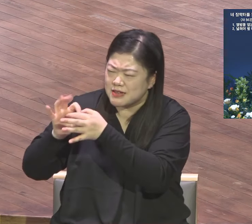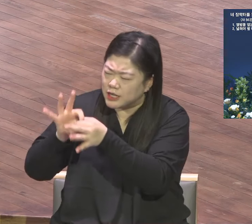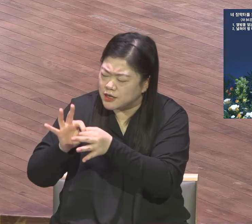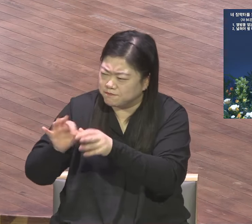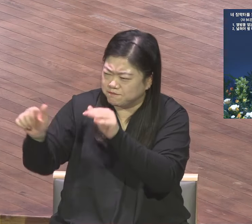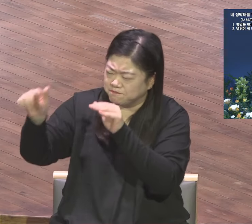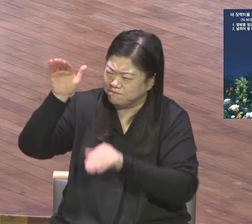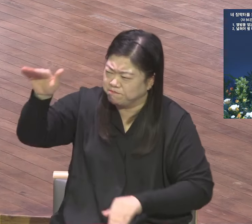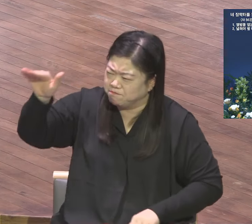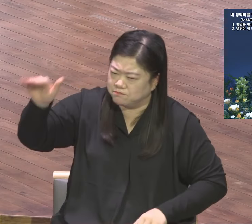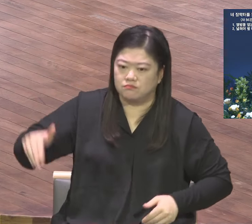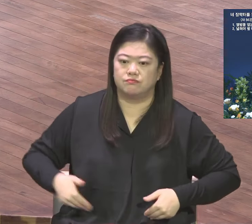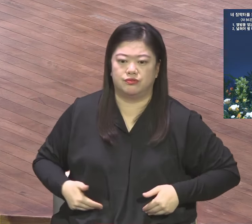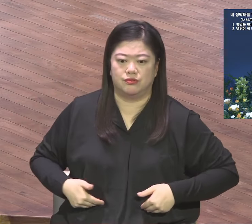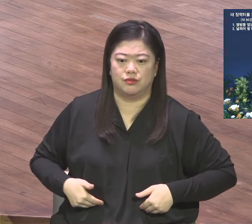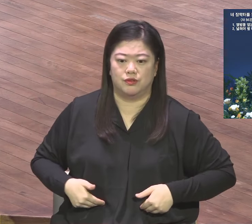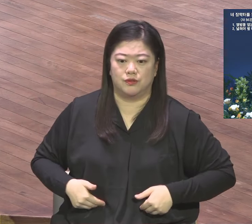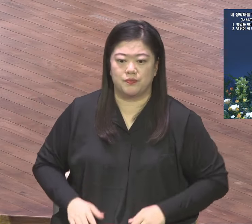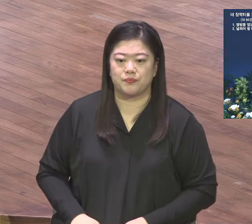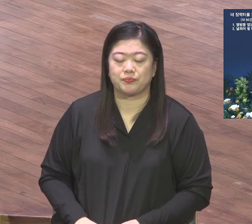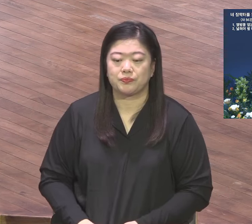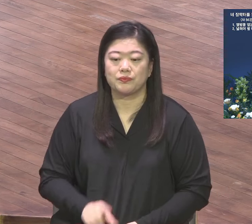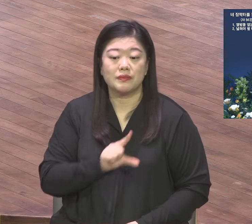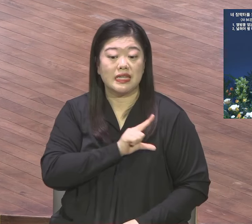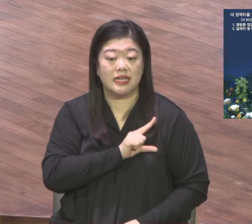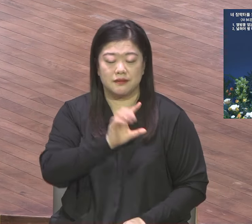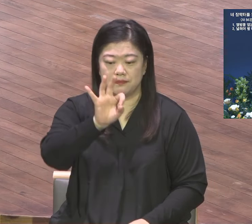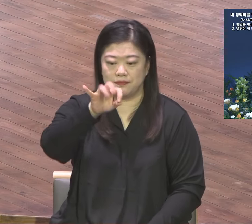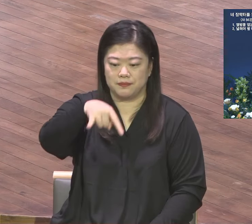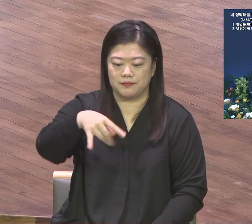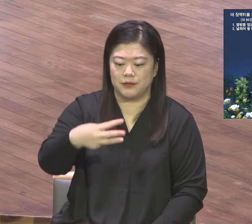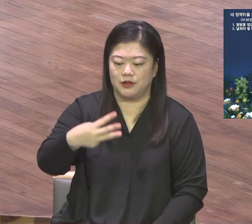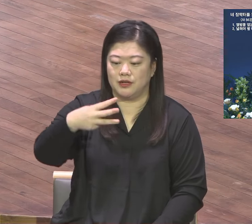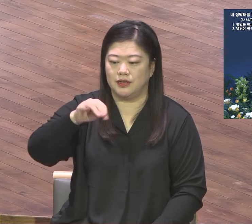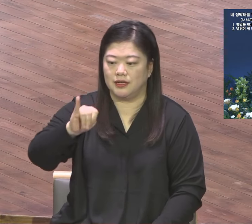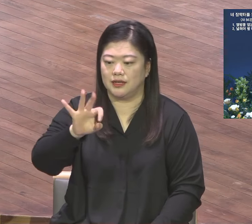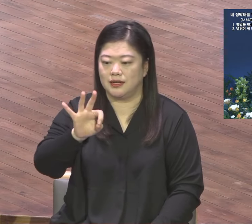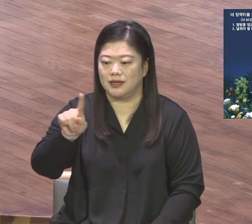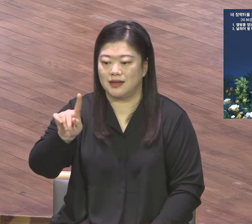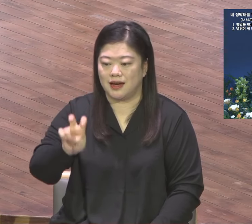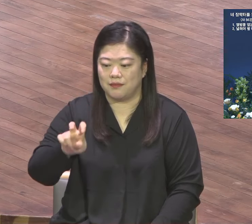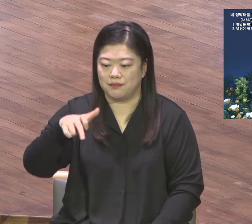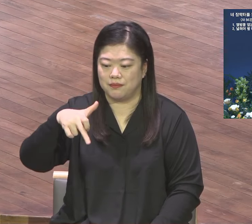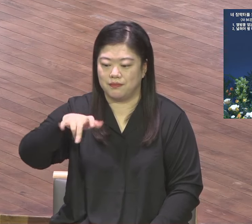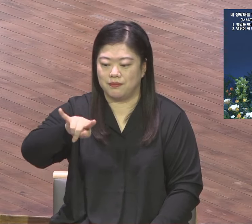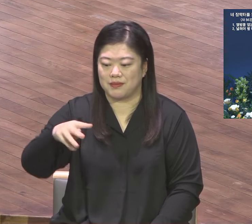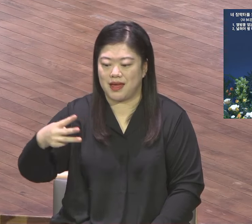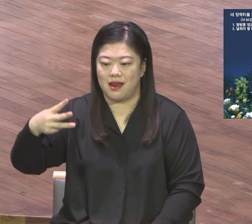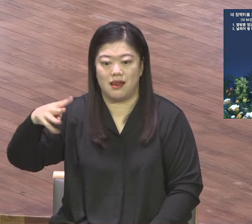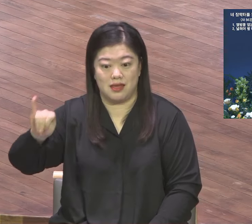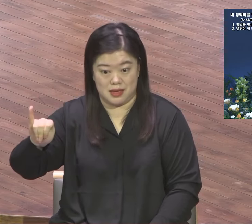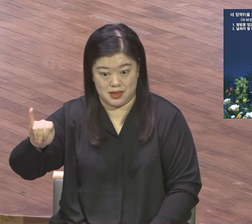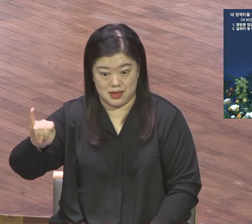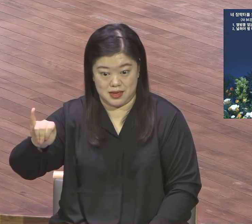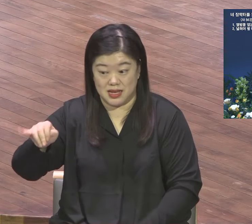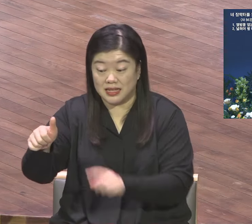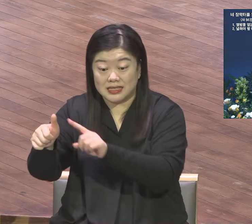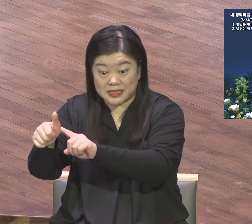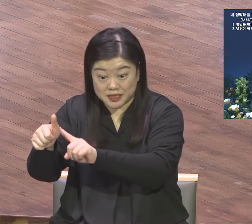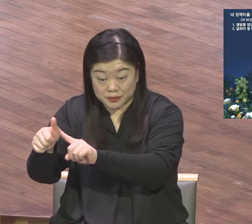현대성교의 아버지로 불리는 윌리엄 켈리 오늘 본문의 말씀을 인도성교의 언약으로 붙잡았어요